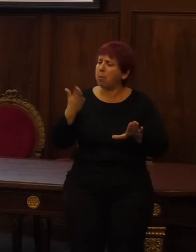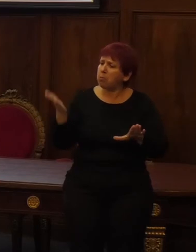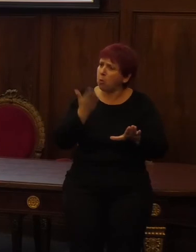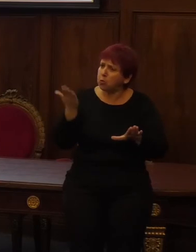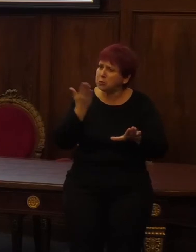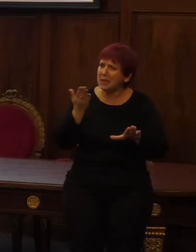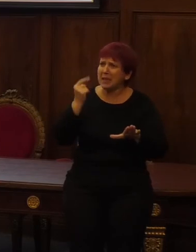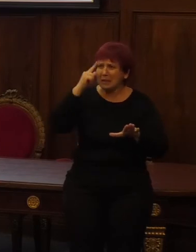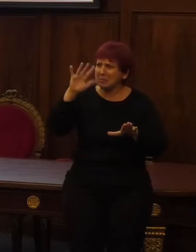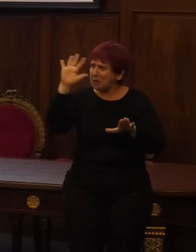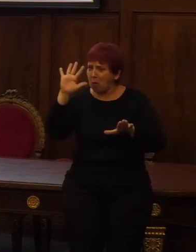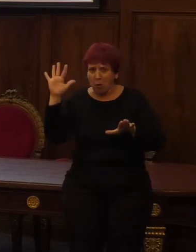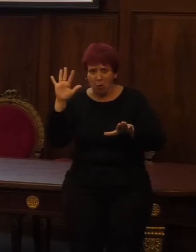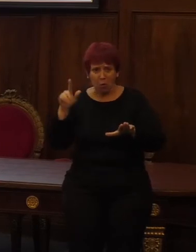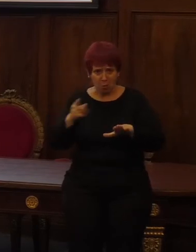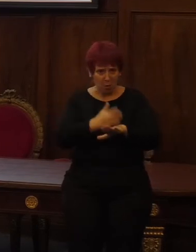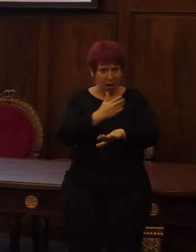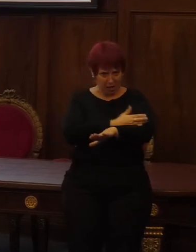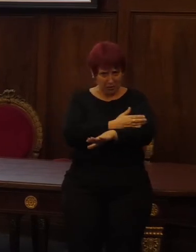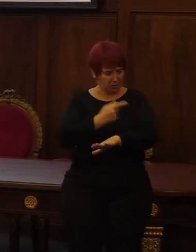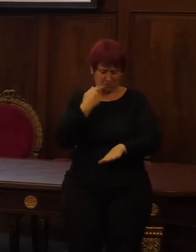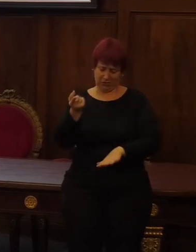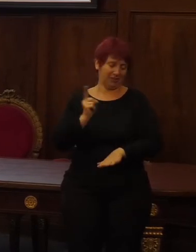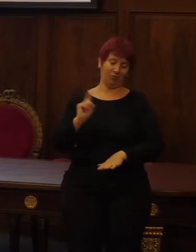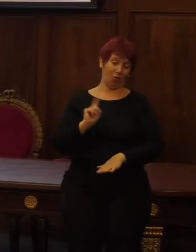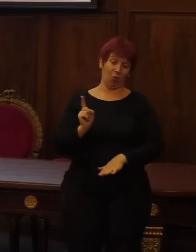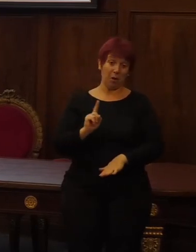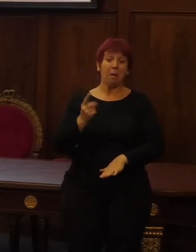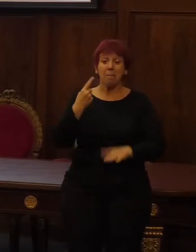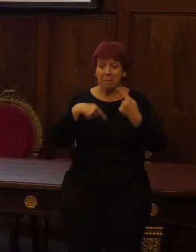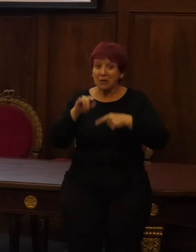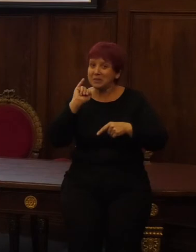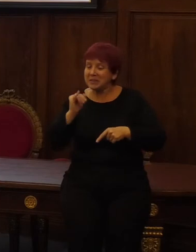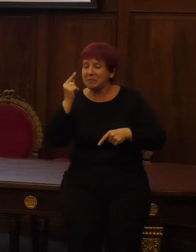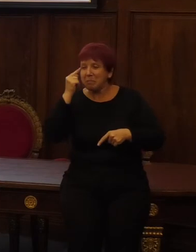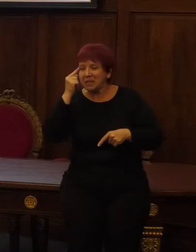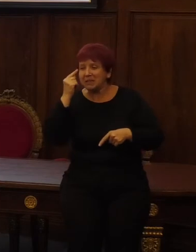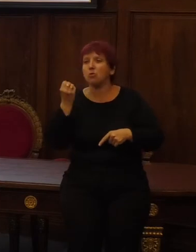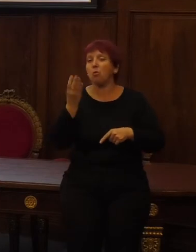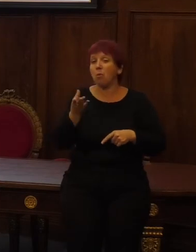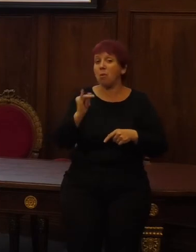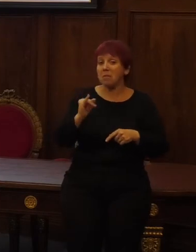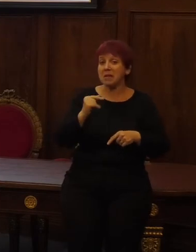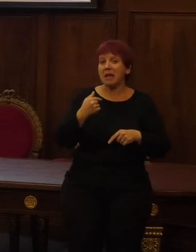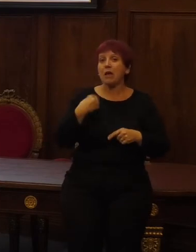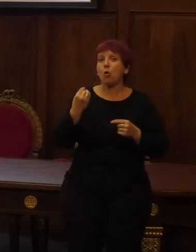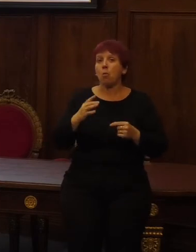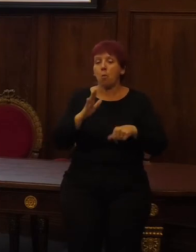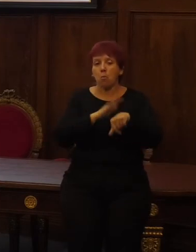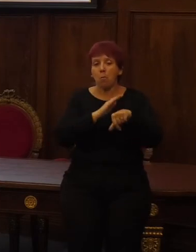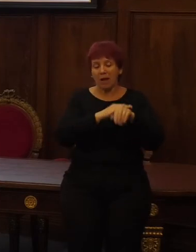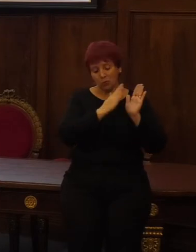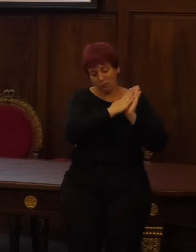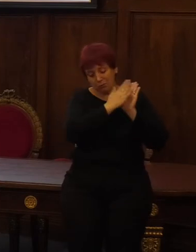produce en psicología antes de esto? No. Pero sí digo que en